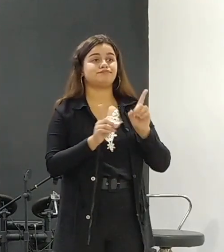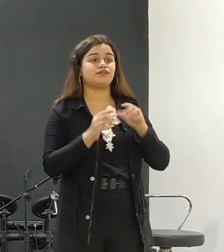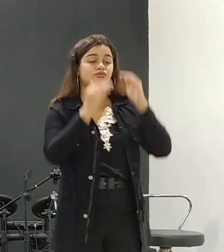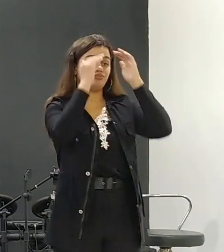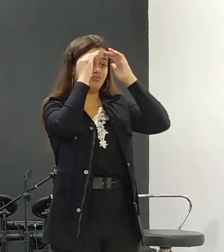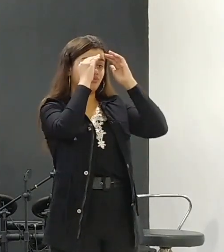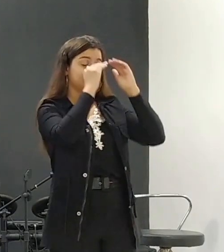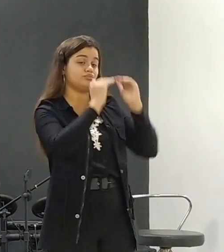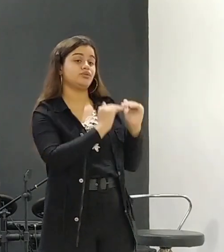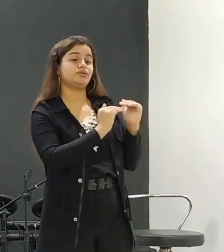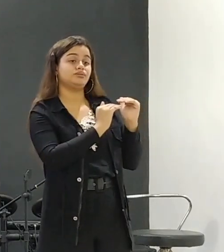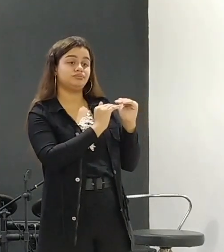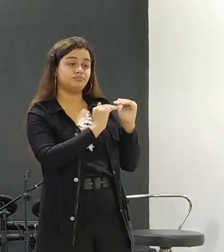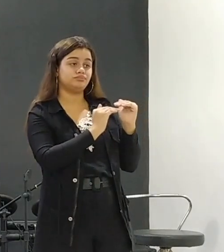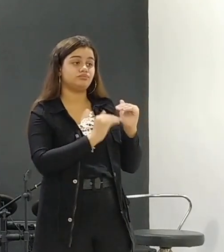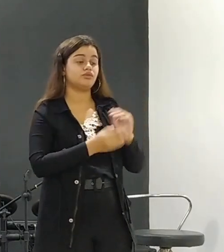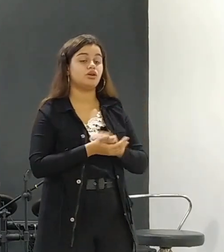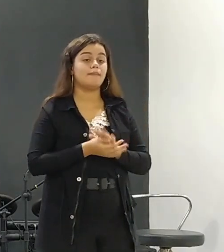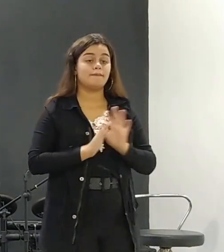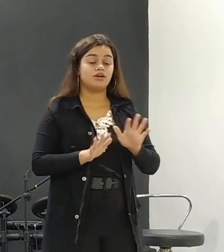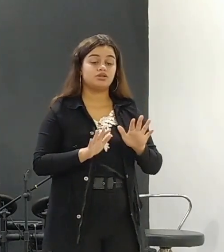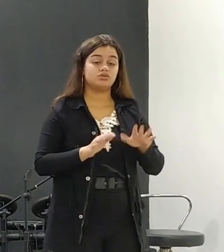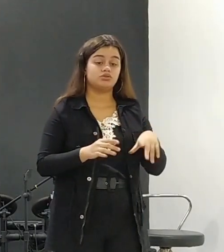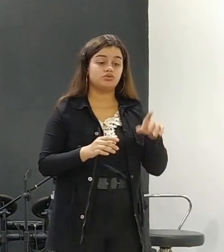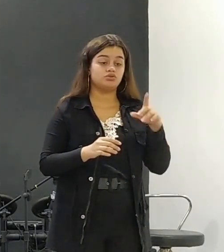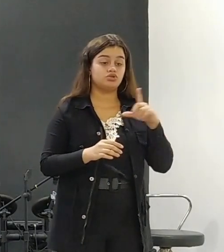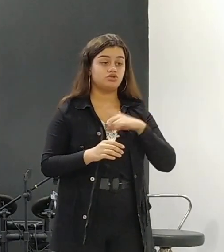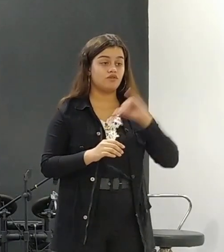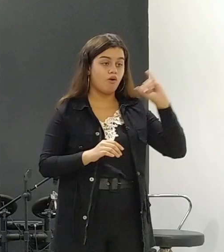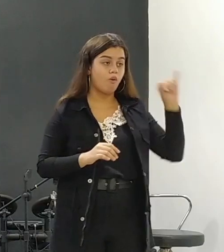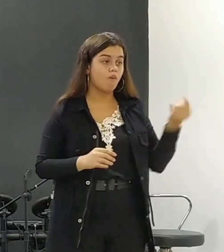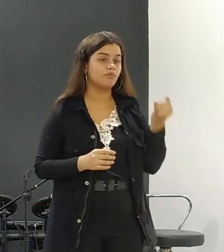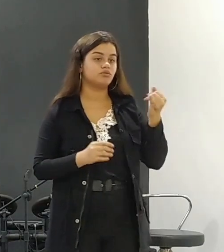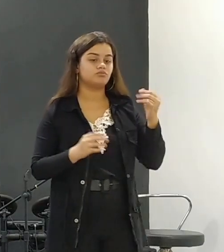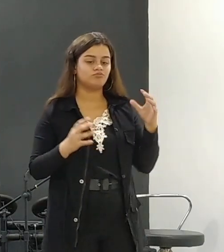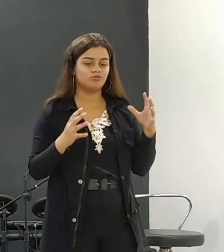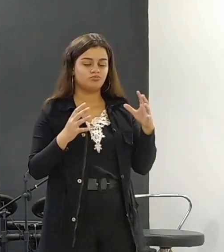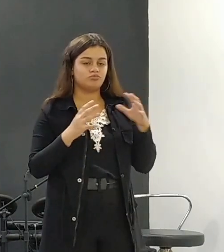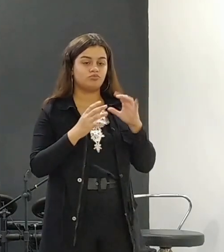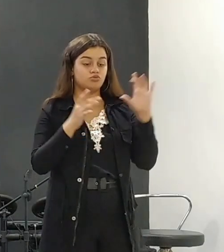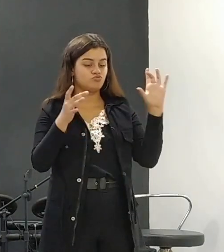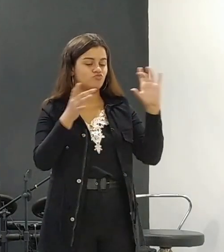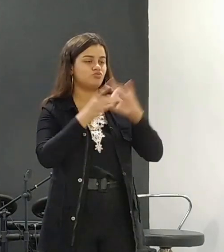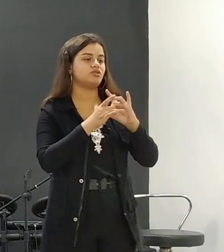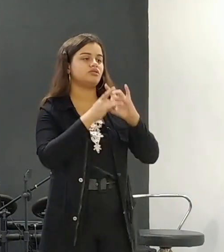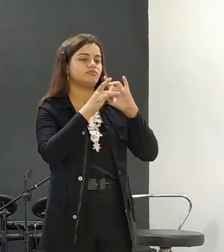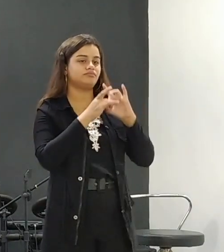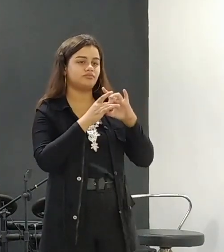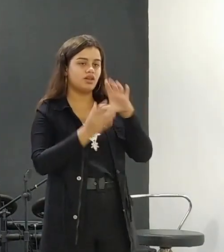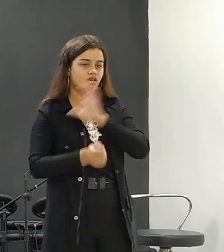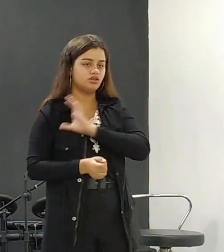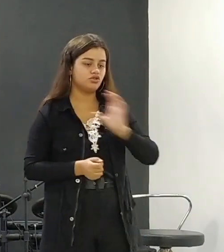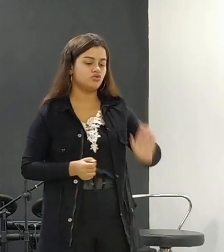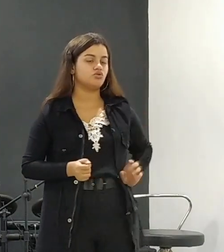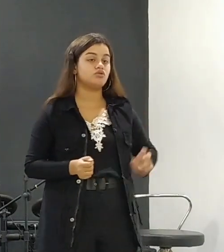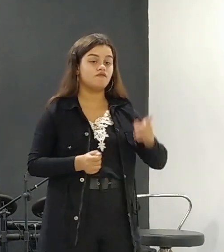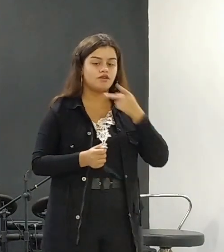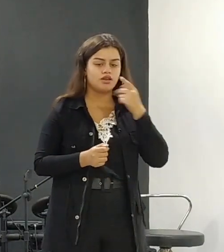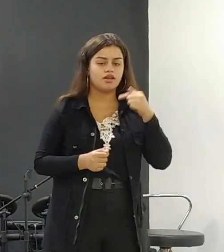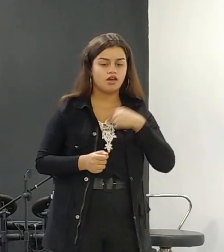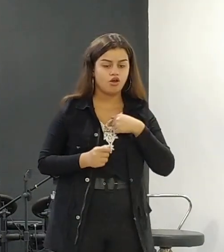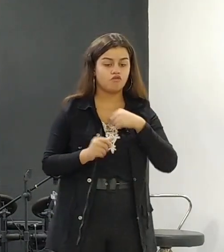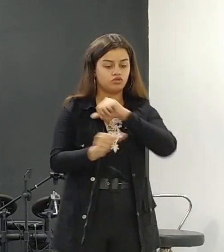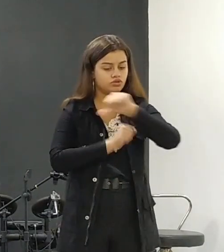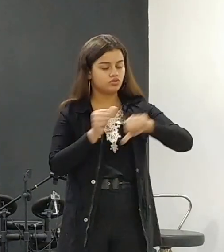confusão. Mas quando eu tive a oportunidade, eu me agarrei em Cristo, porque eu falei, eu vou mudar a história da